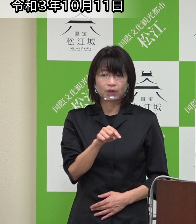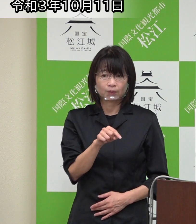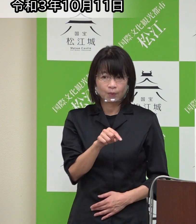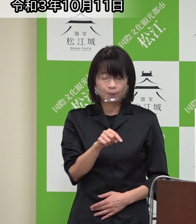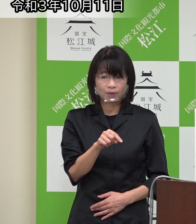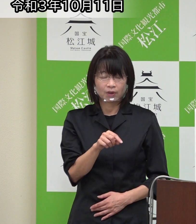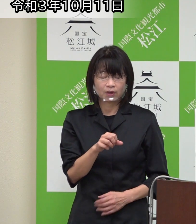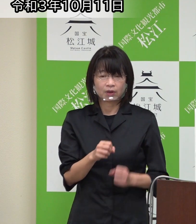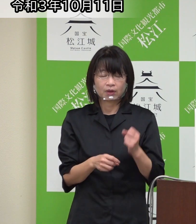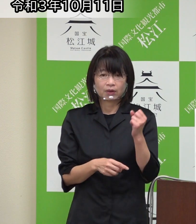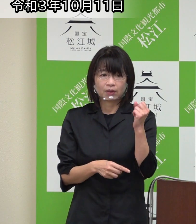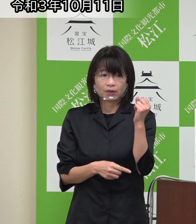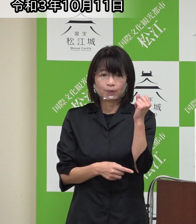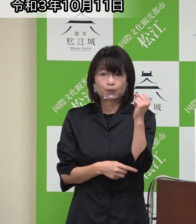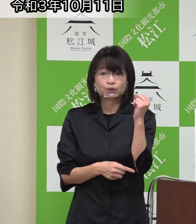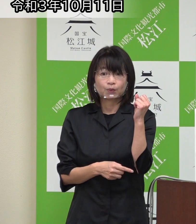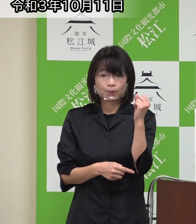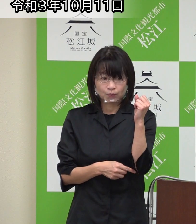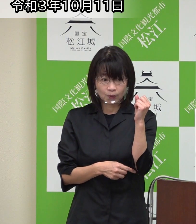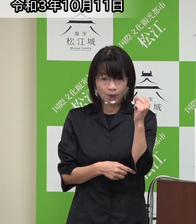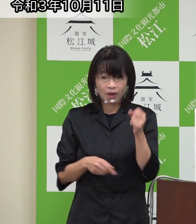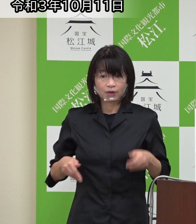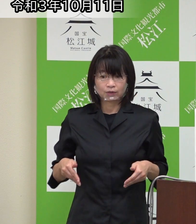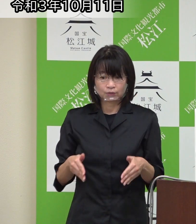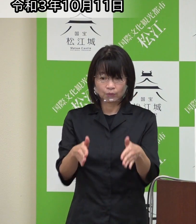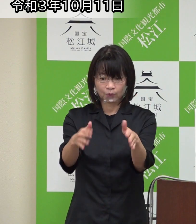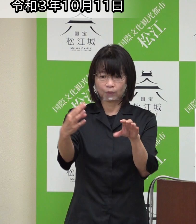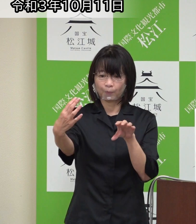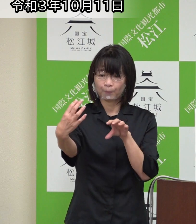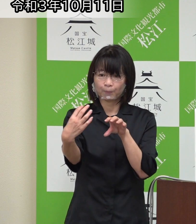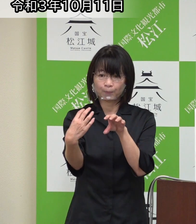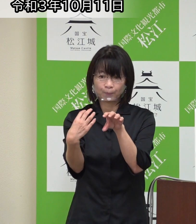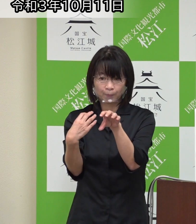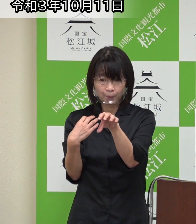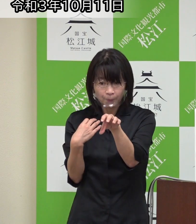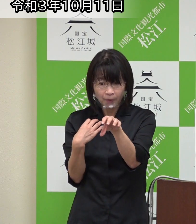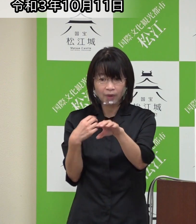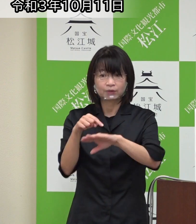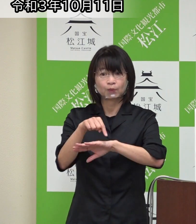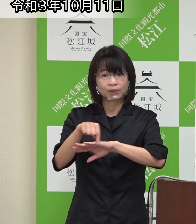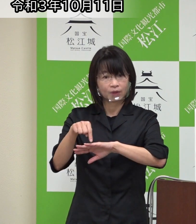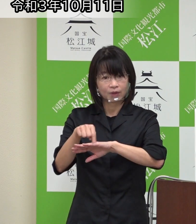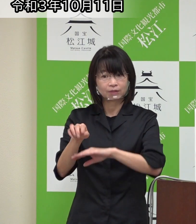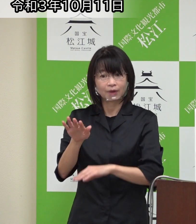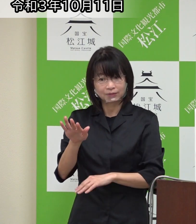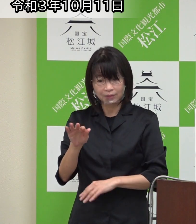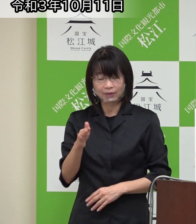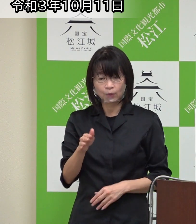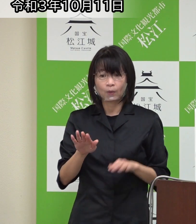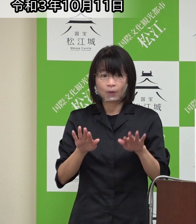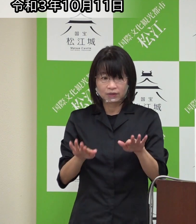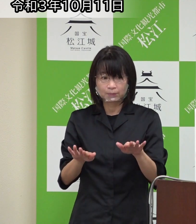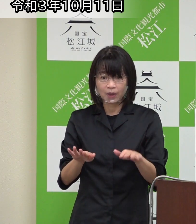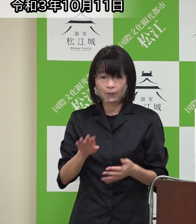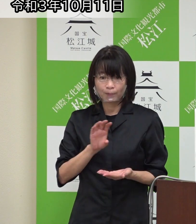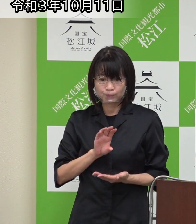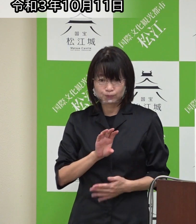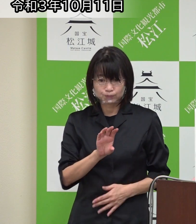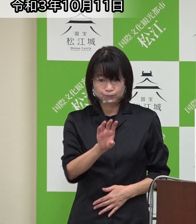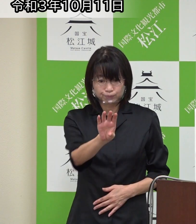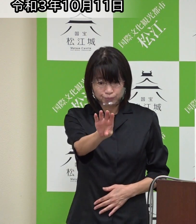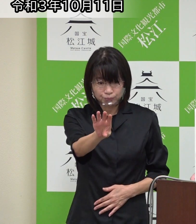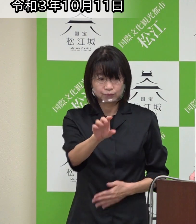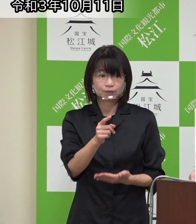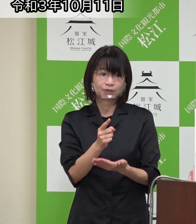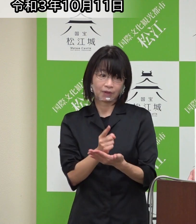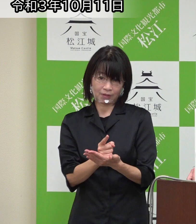もともと2車線の、双方通行になる予定だったものを、地域の住民の方々